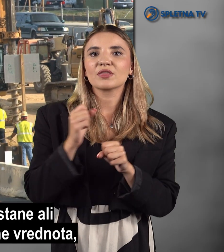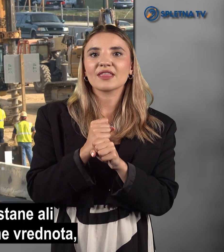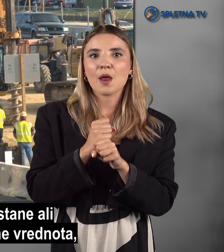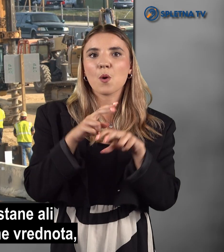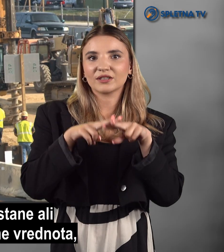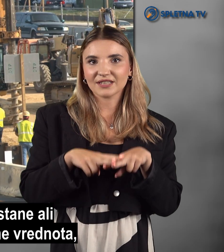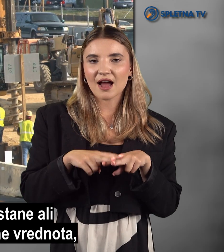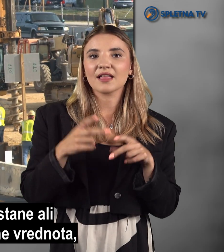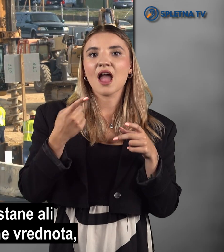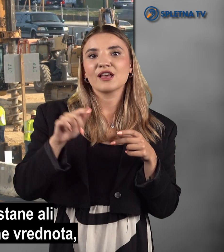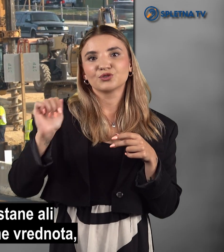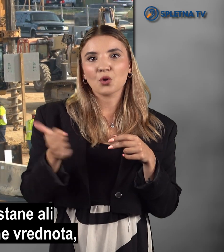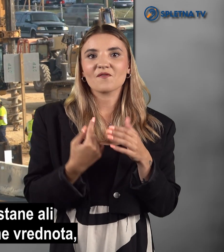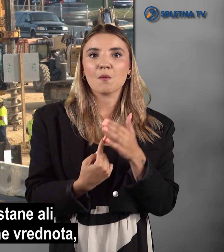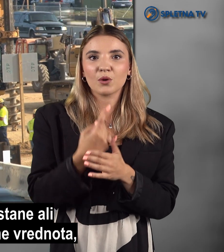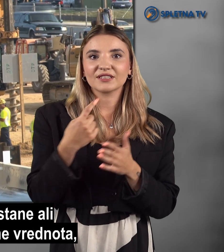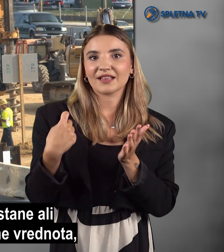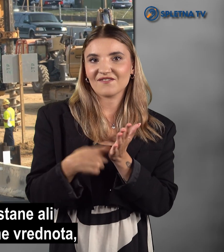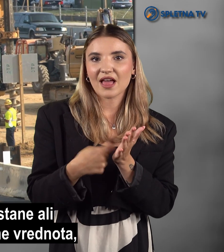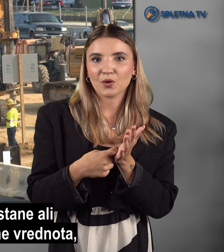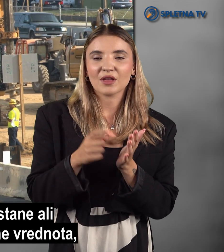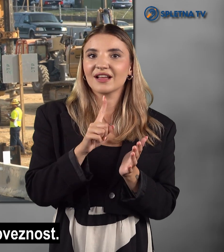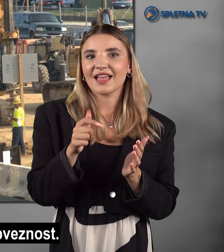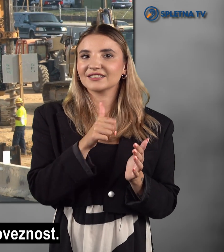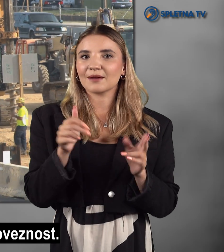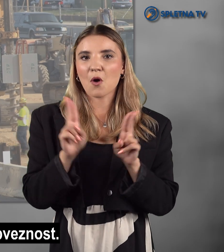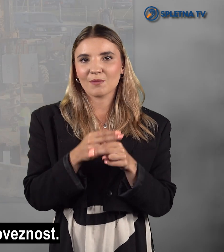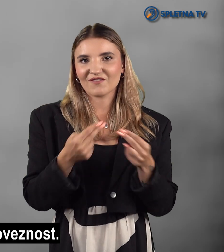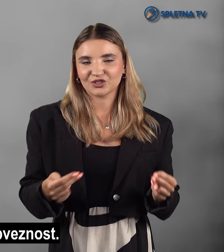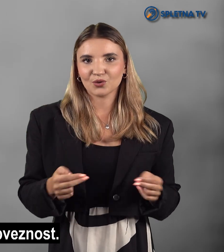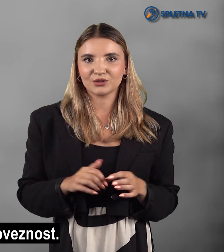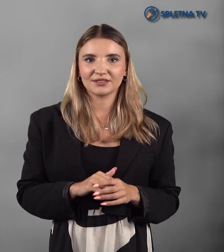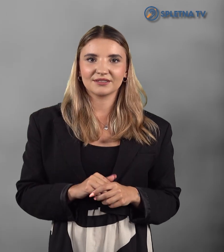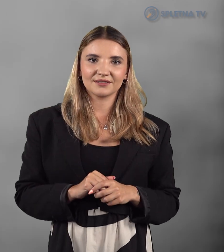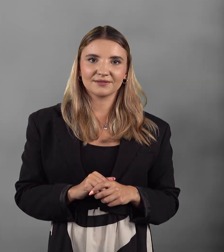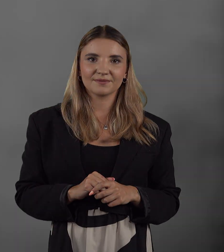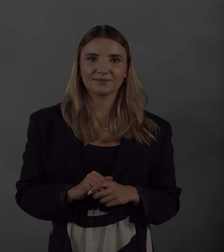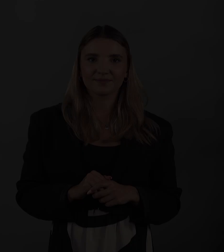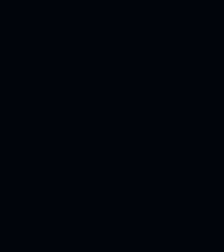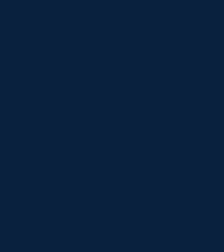delo ostane ali znova postane vrednota, ne zgolj obveznost.